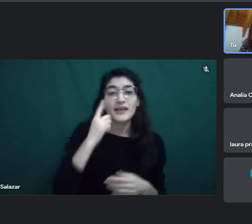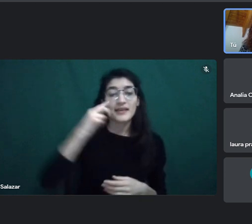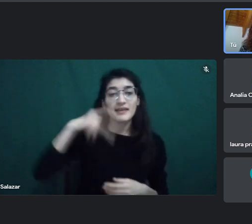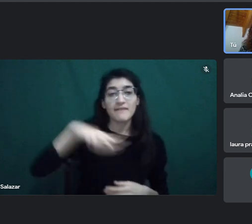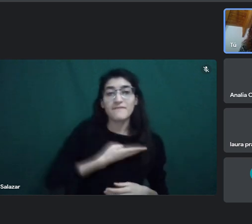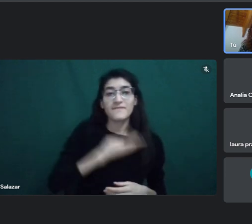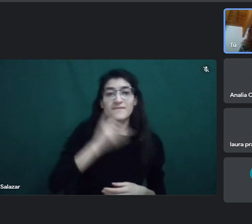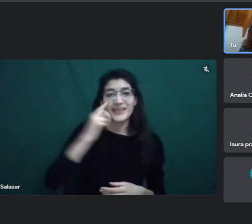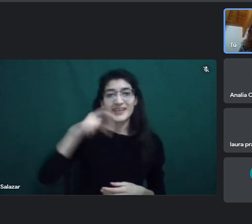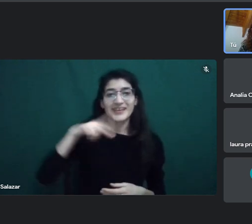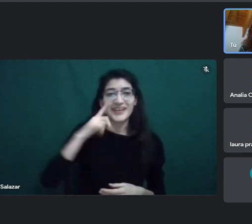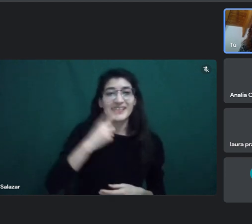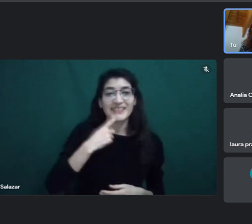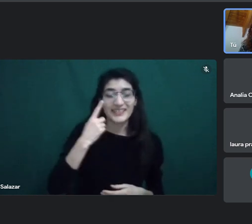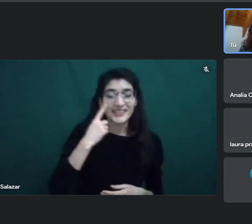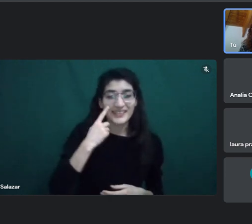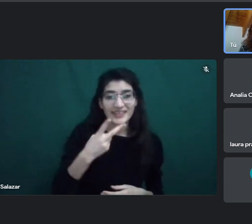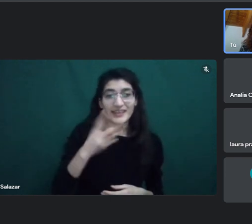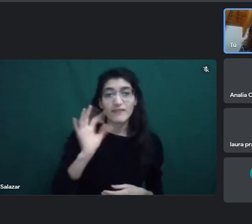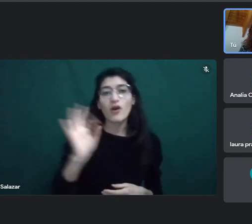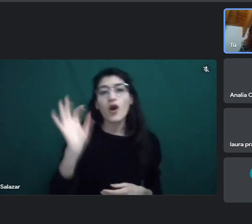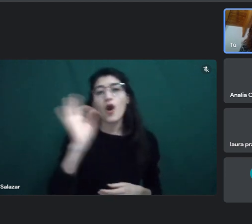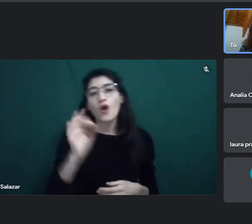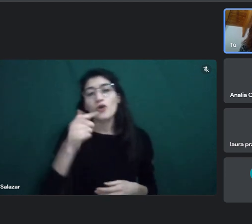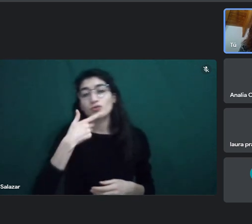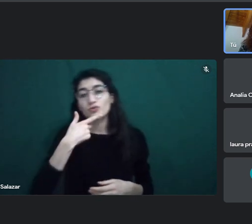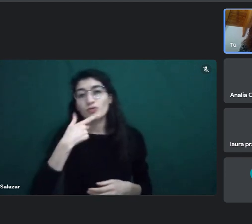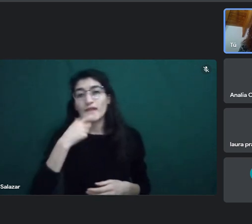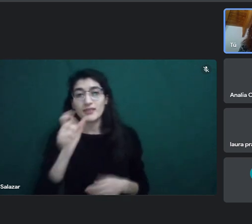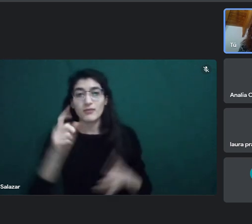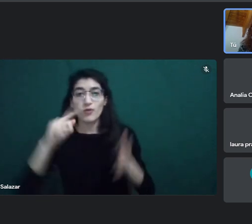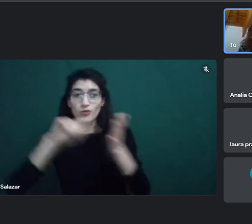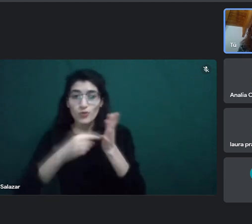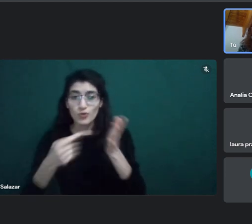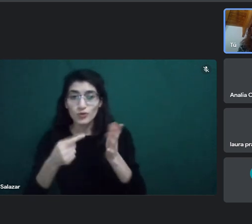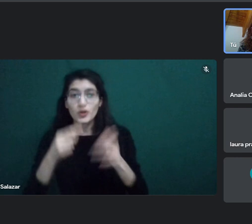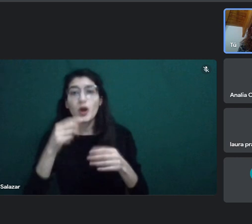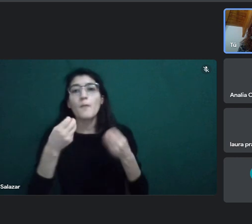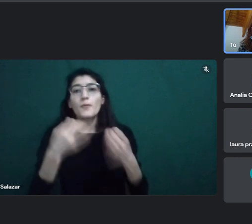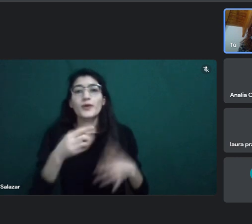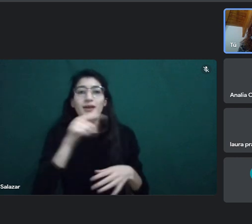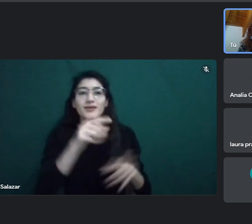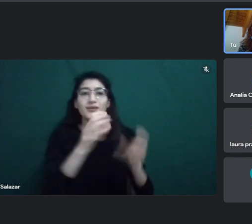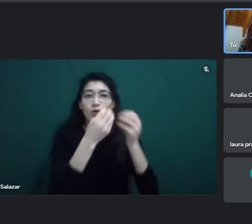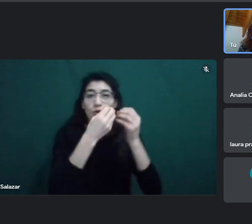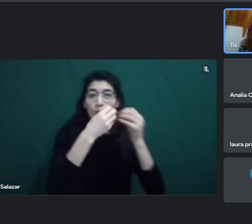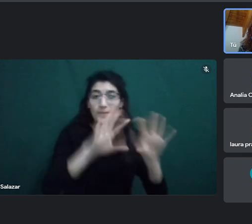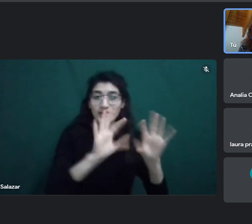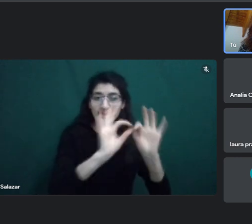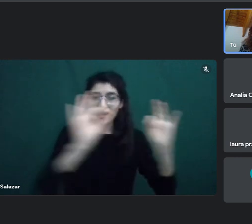Por estar al inicio de esta oración. Entonces sería la planificación, ¿sí?